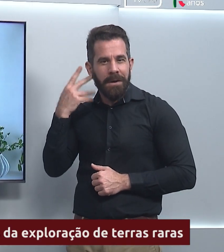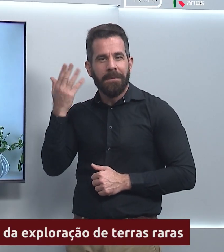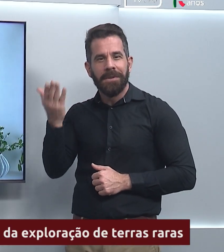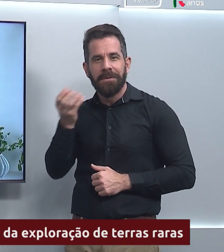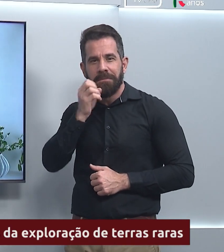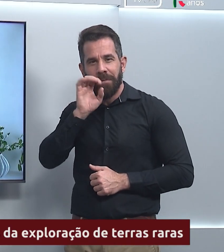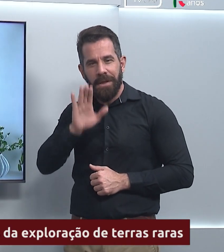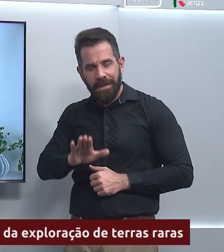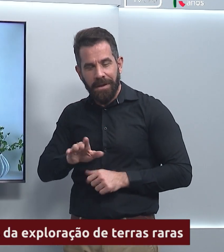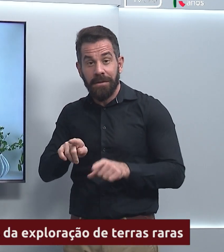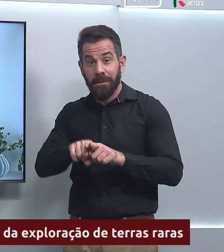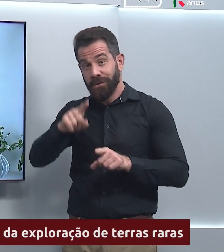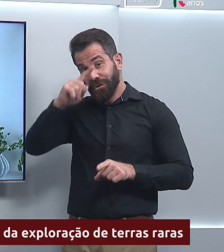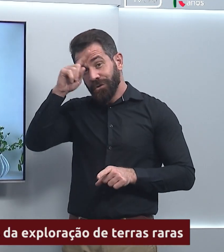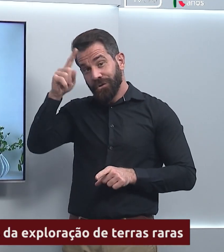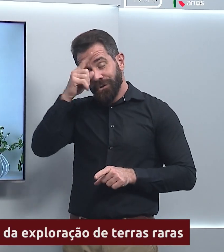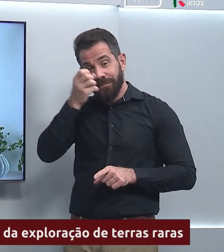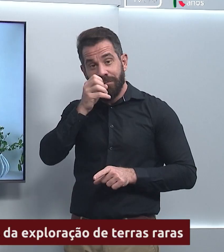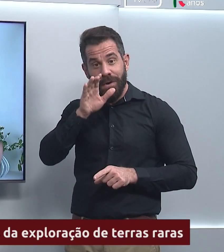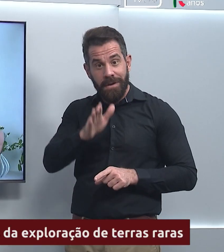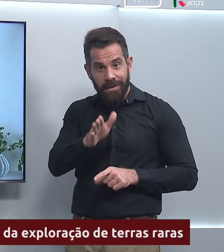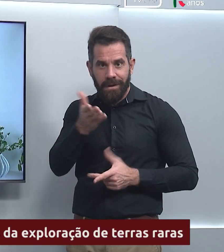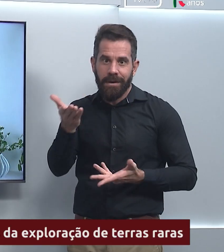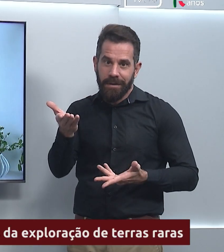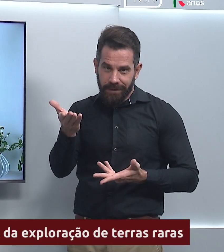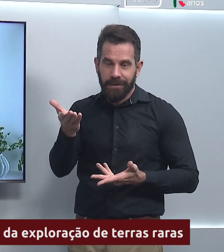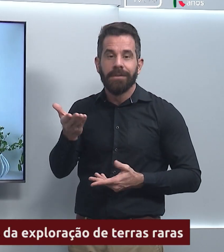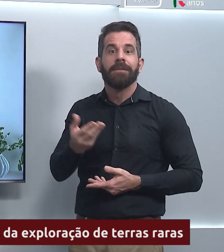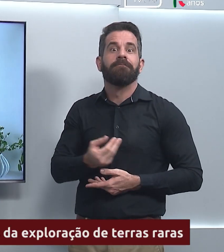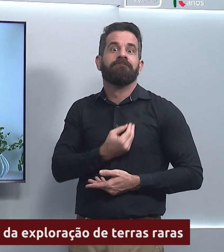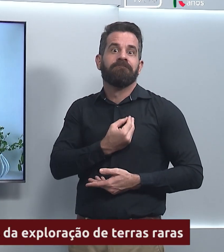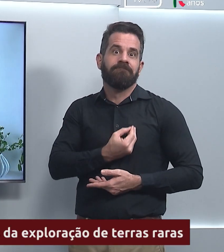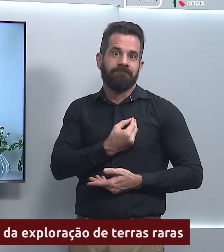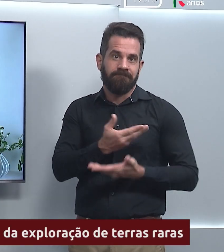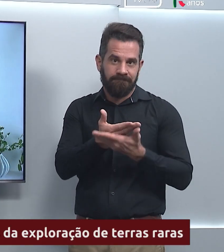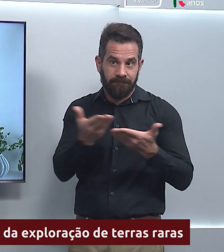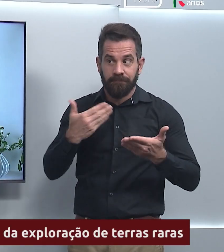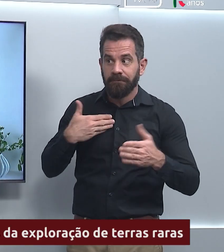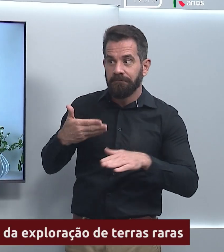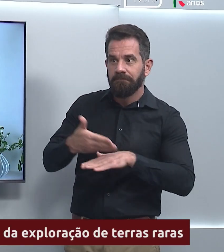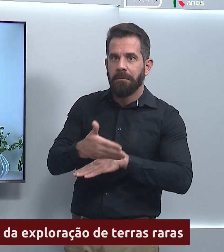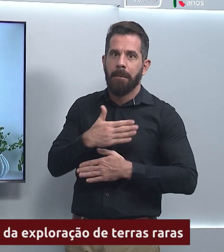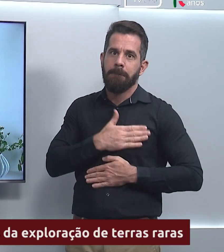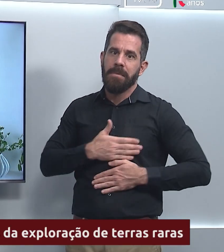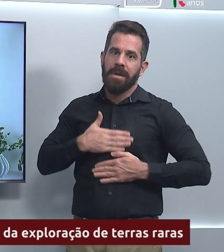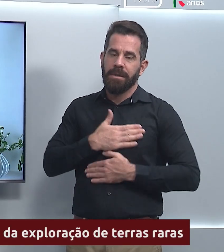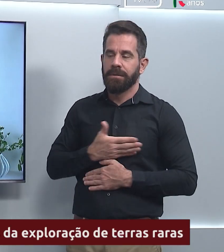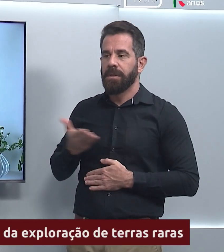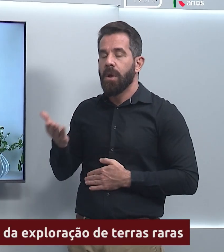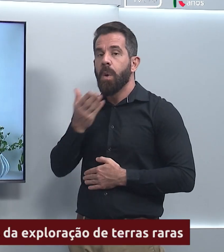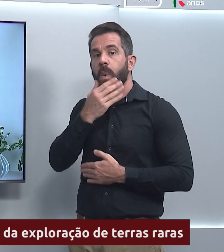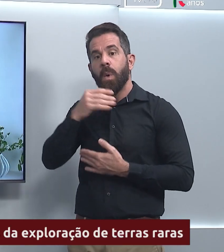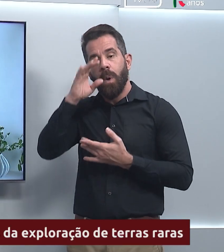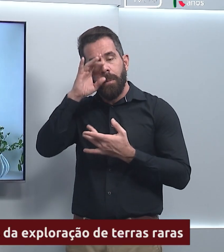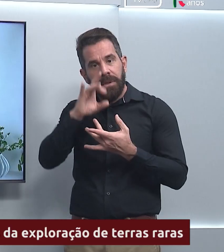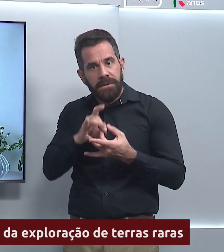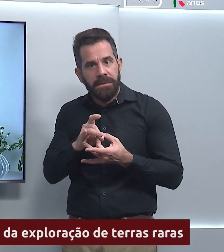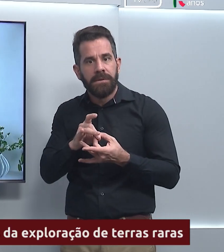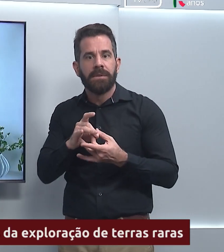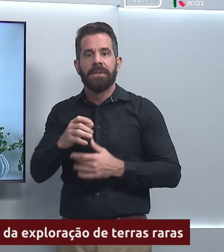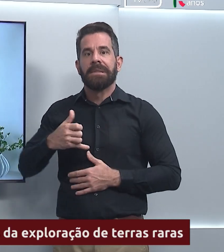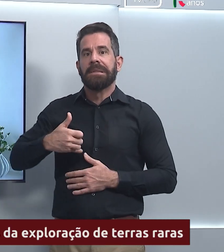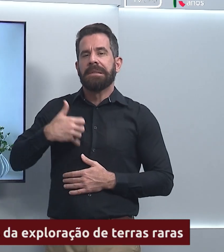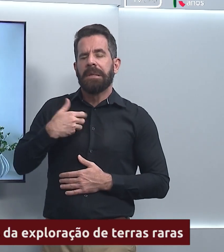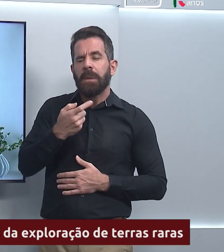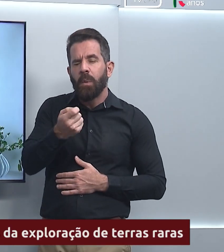Diego. É um prazer estar aqui com vocês. Olá, telespectadores. Então, eu sou um homem cis, na casa dos